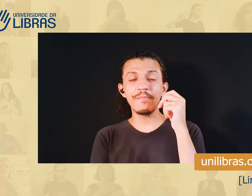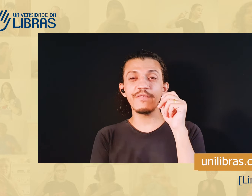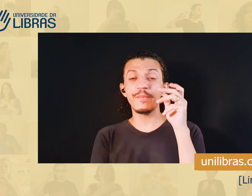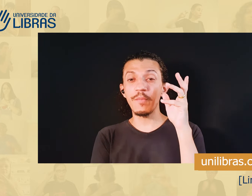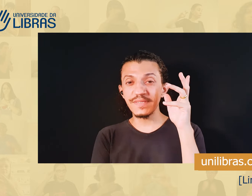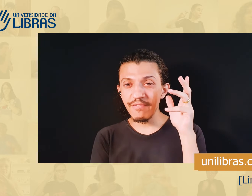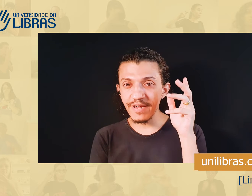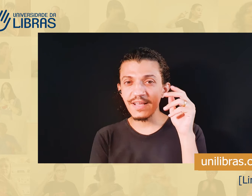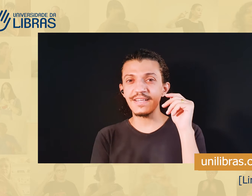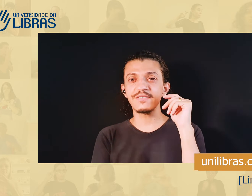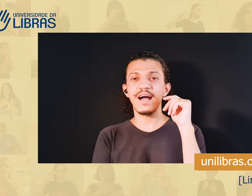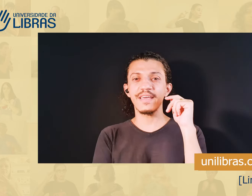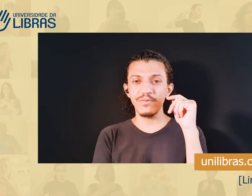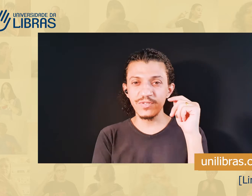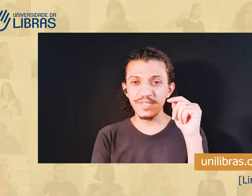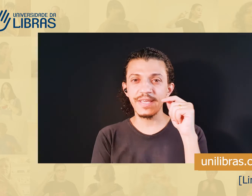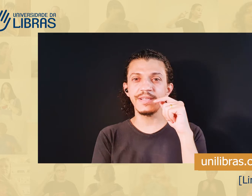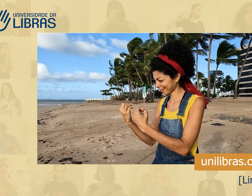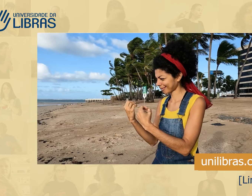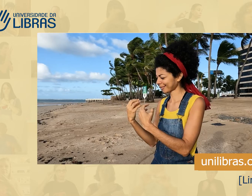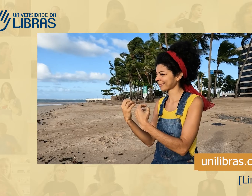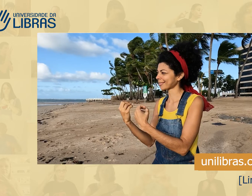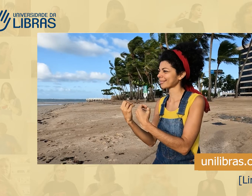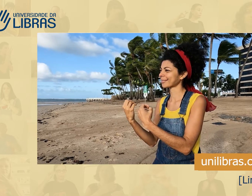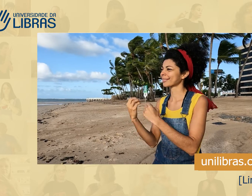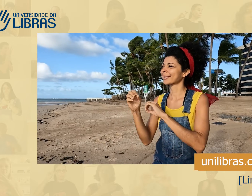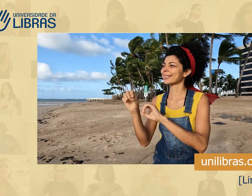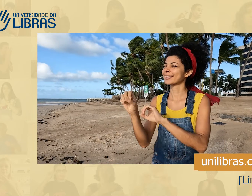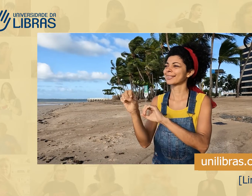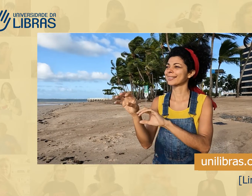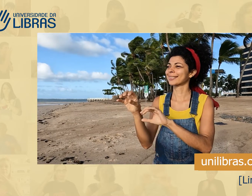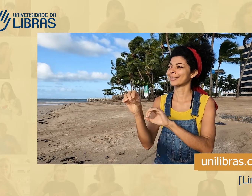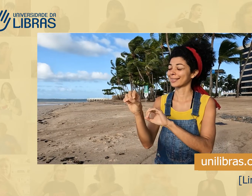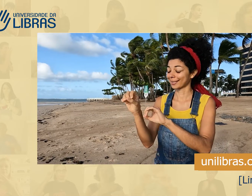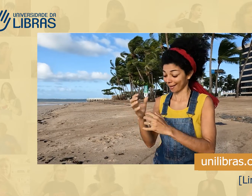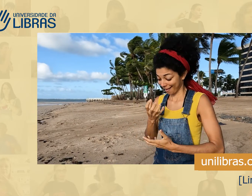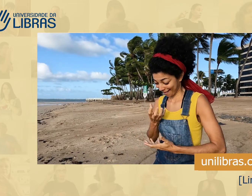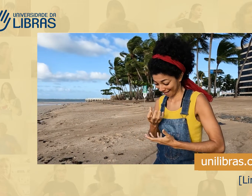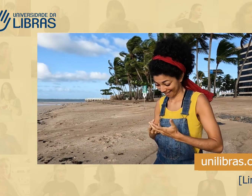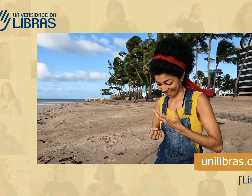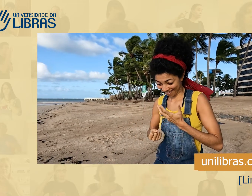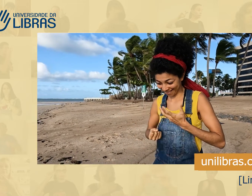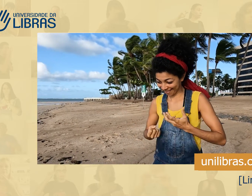fui observando a sinalização da Raquel nos dias seguintes, e eu percebi, a sinalização dela estava mais clara também. Olha que